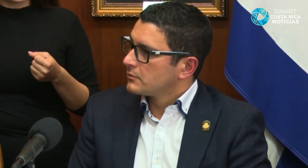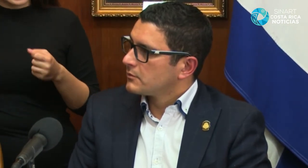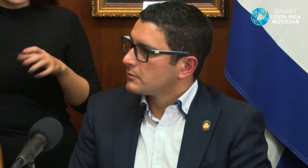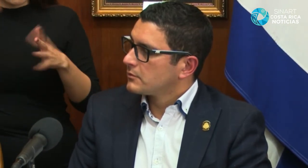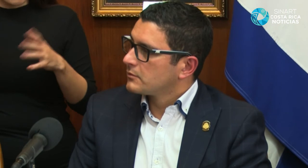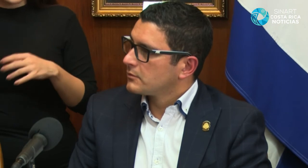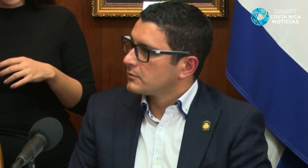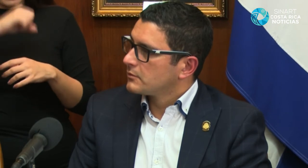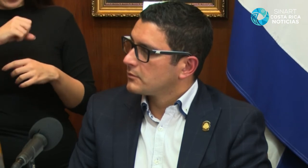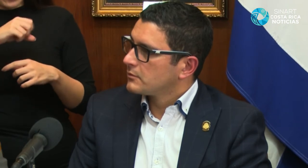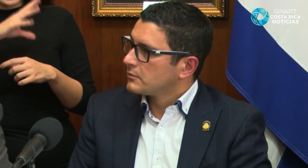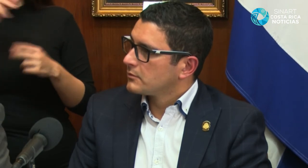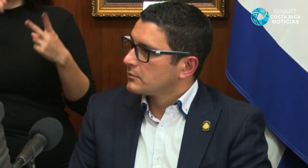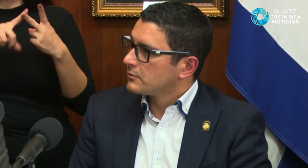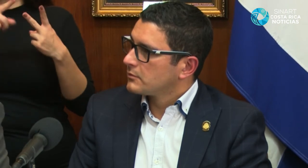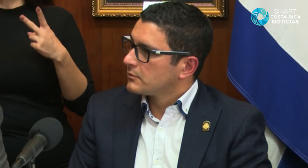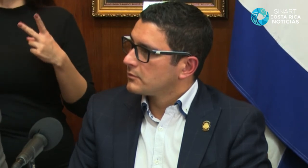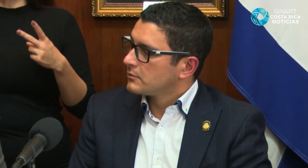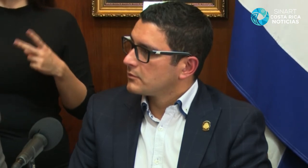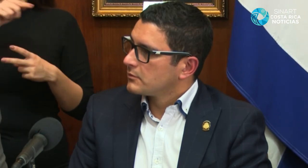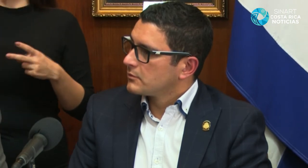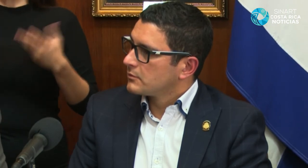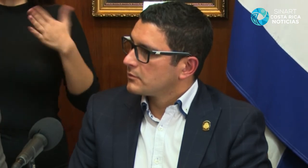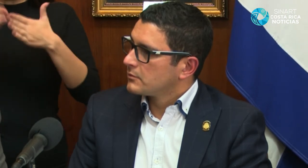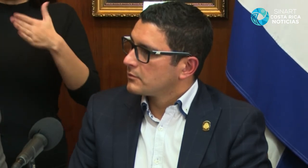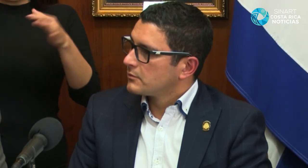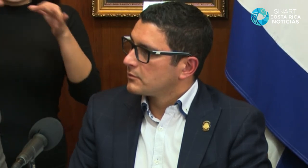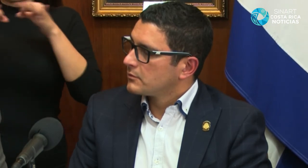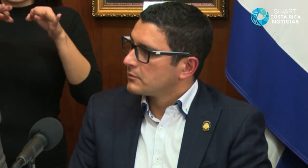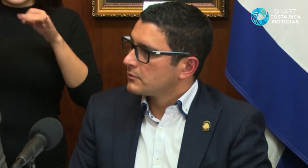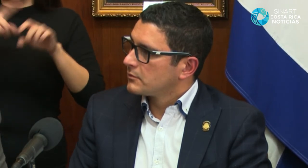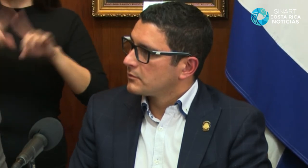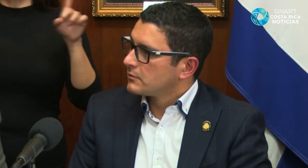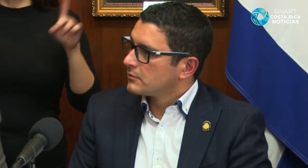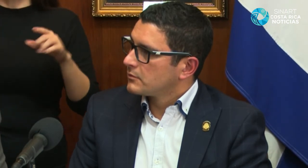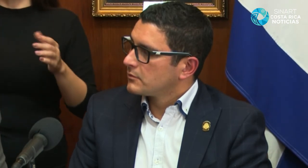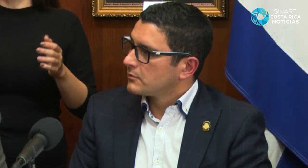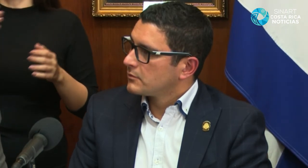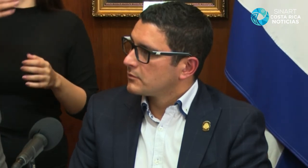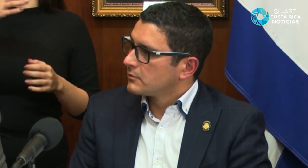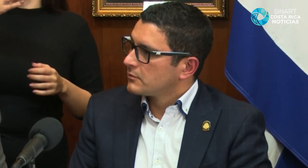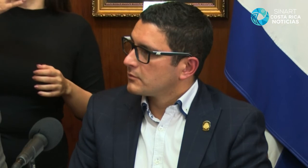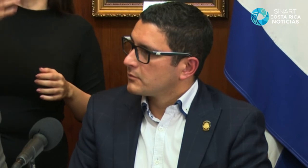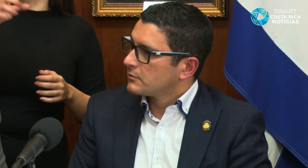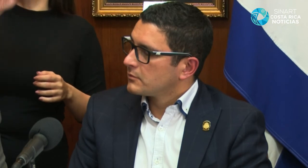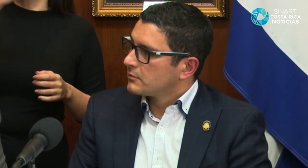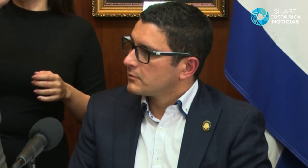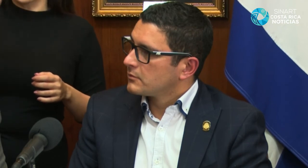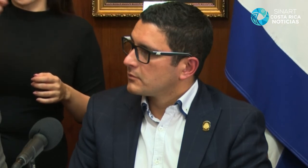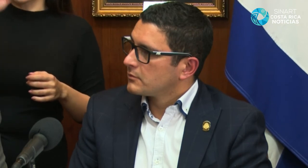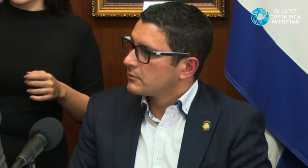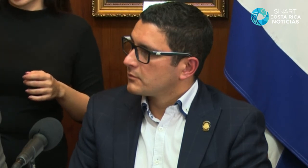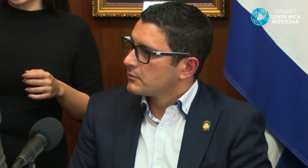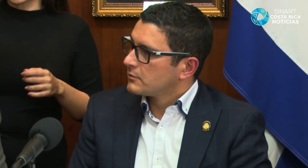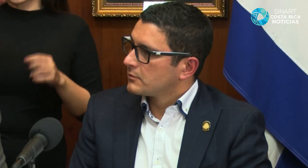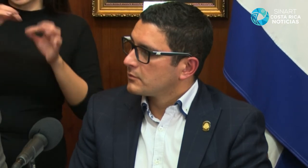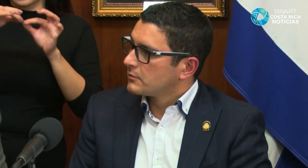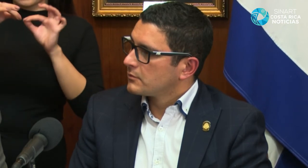población? Y luego, yo sé que ustedes de alguna manera lo habían explicado, pero esa recomendación de 1,8